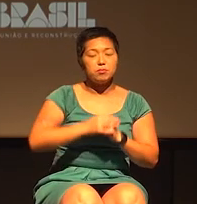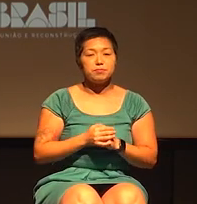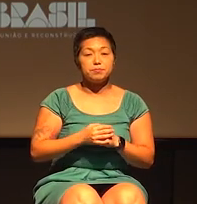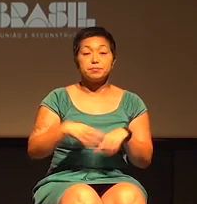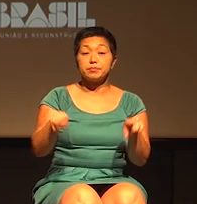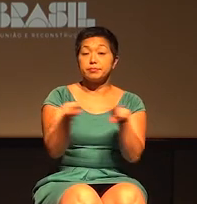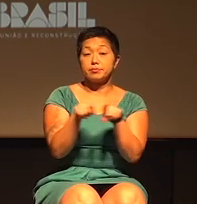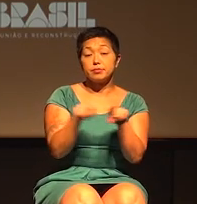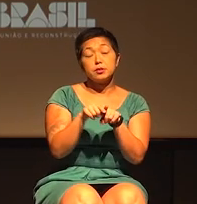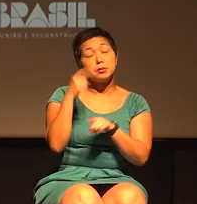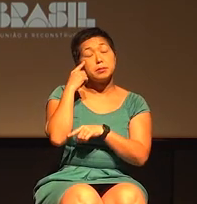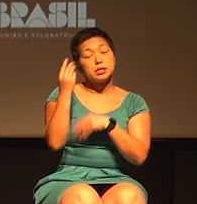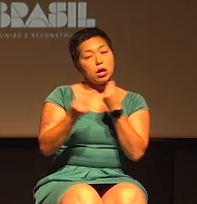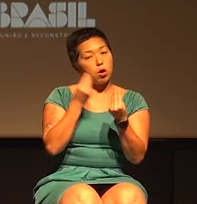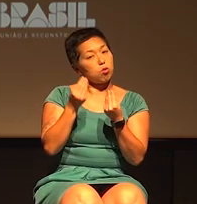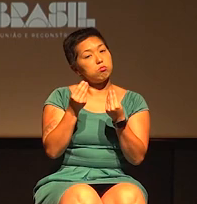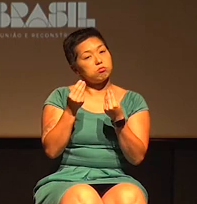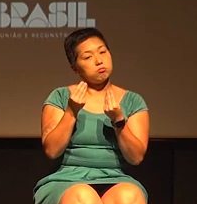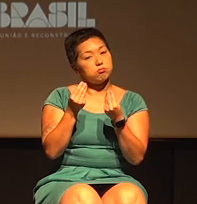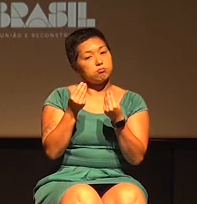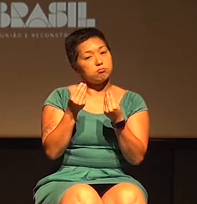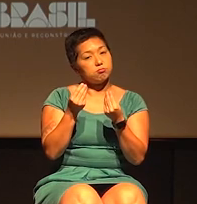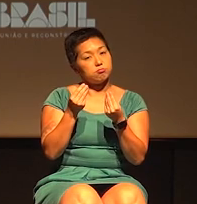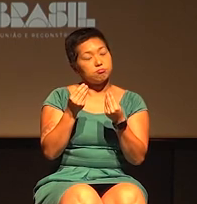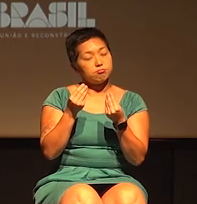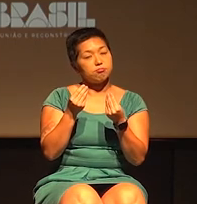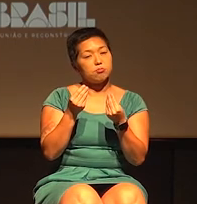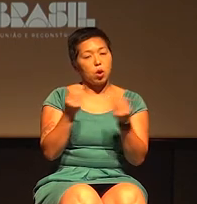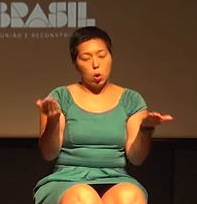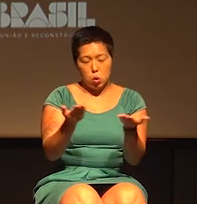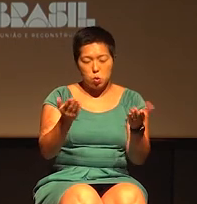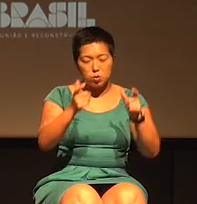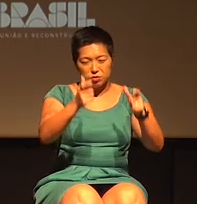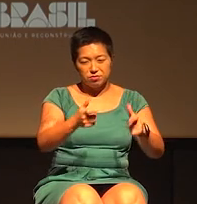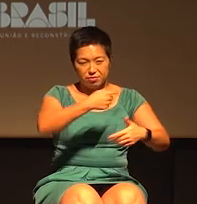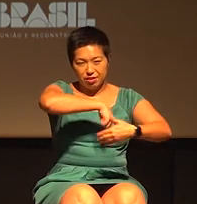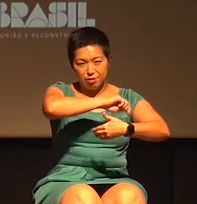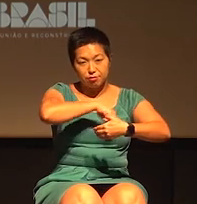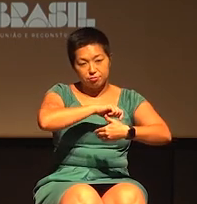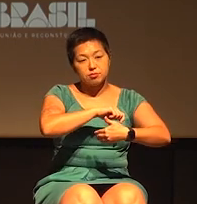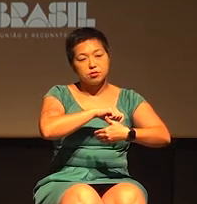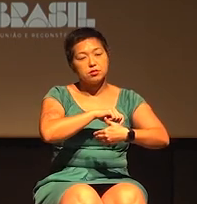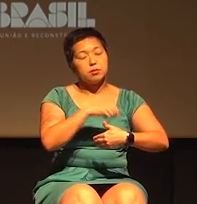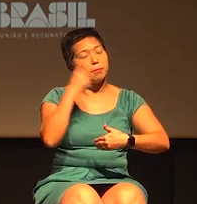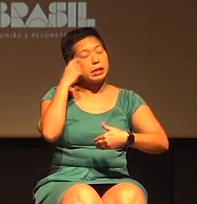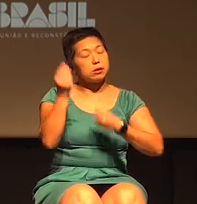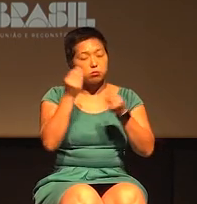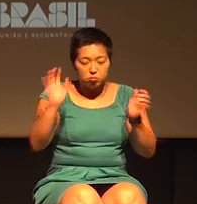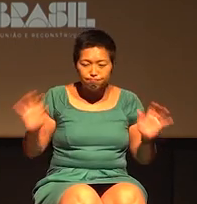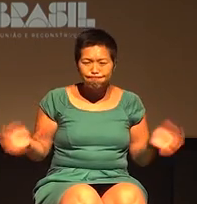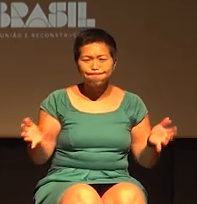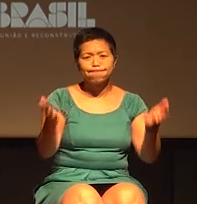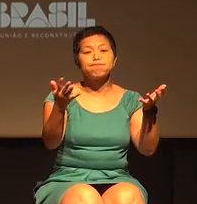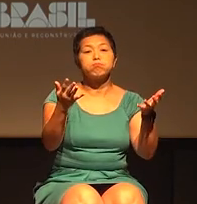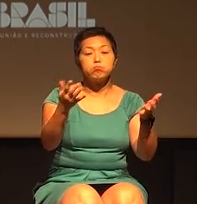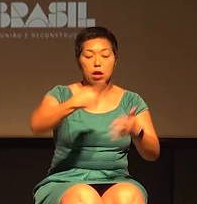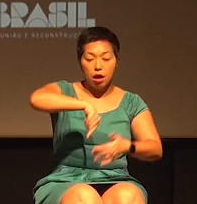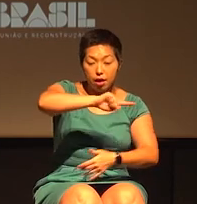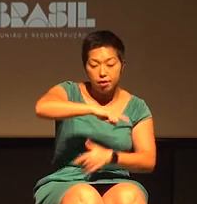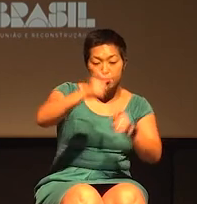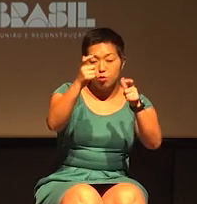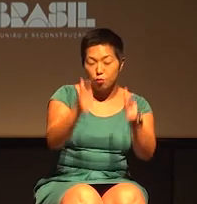poder trazer essas cozinhas hoje a gente tá tá num momento impulsionando cada vez mais as cozinhas para elas